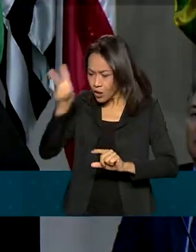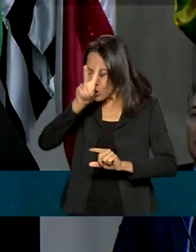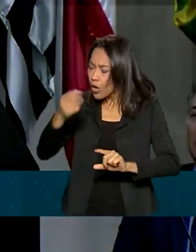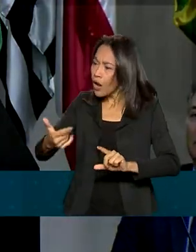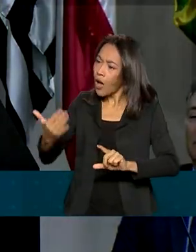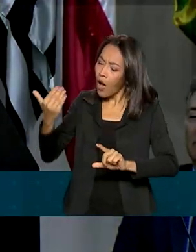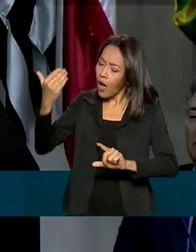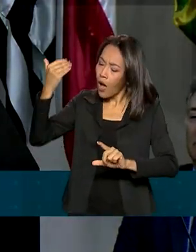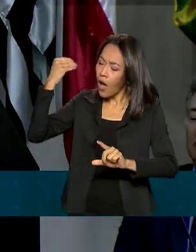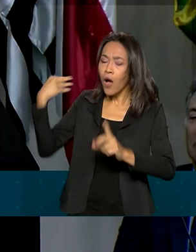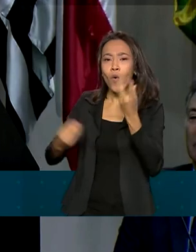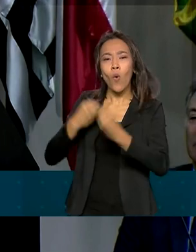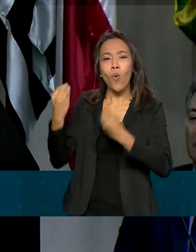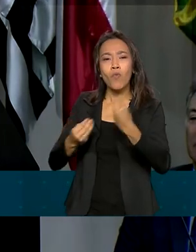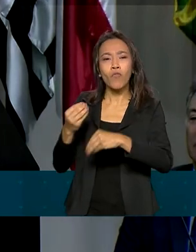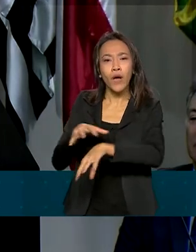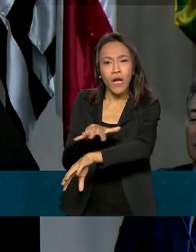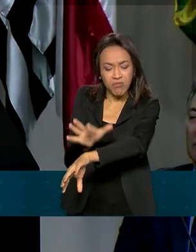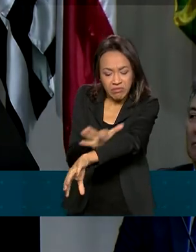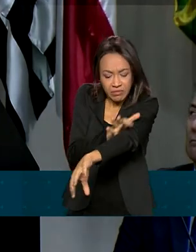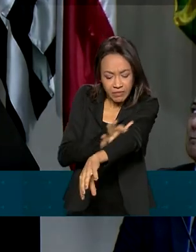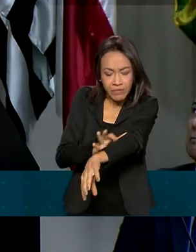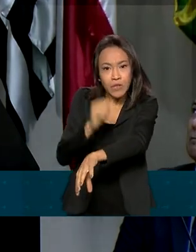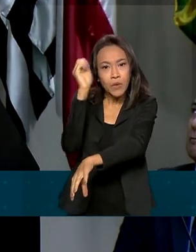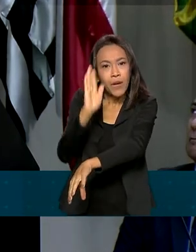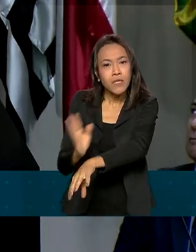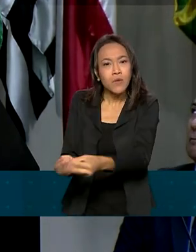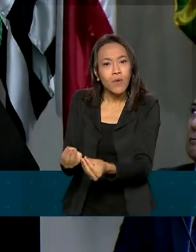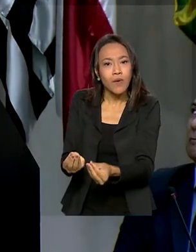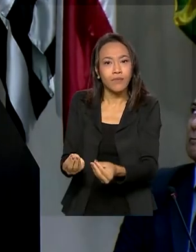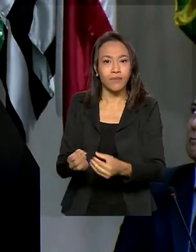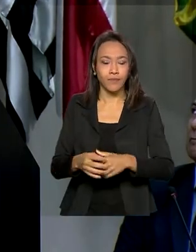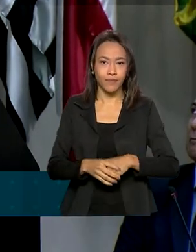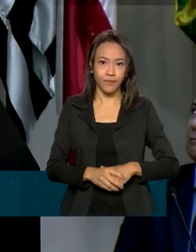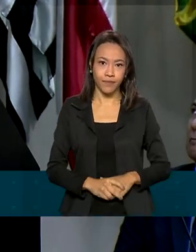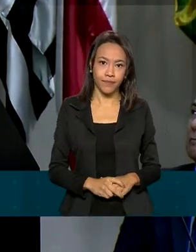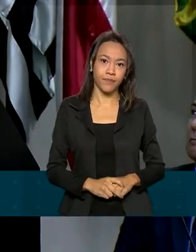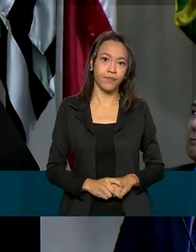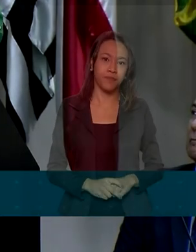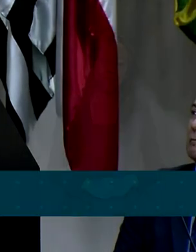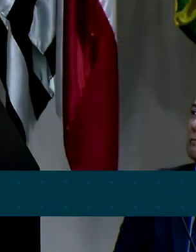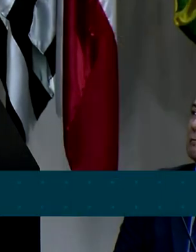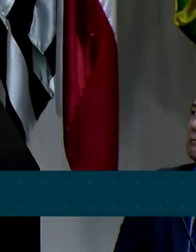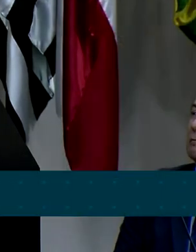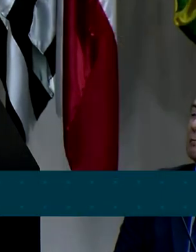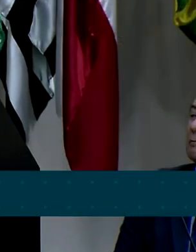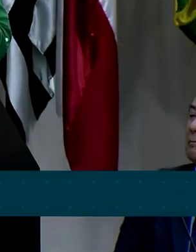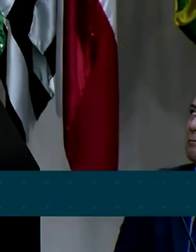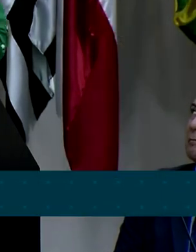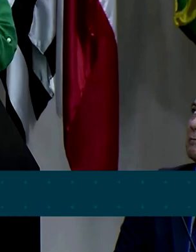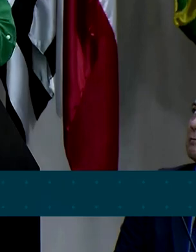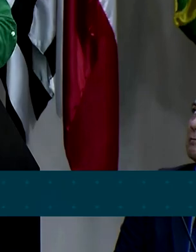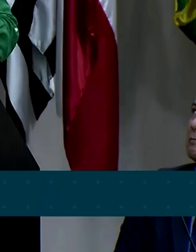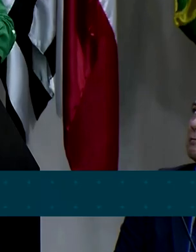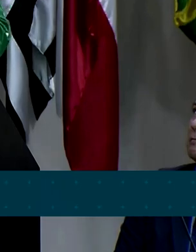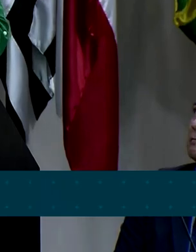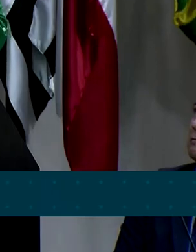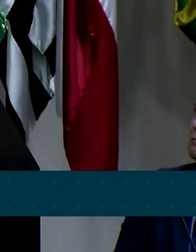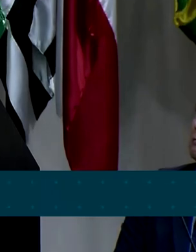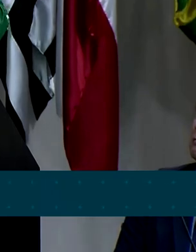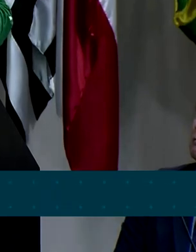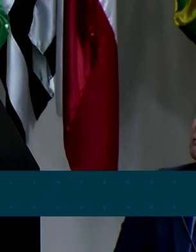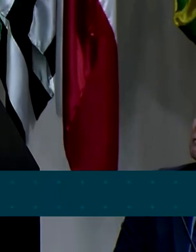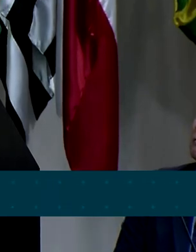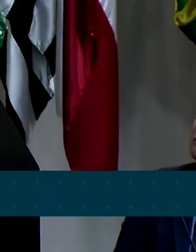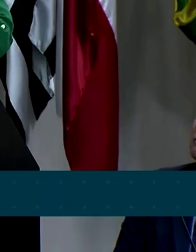sobre a Ranceníase no Brasil. Hoje é um dia de muita festa, de celebração. De muita celebração porque nós estamos vendo muitos